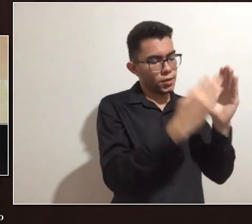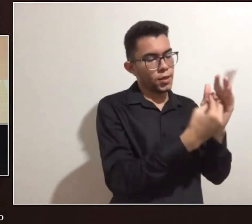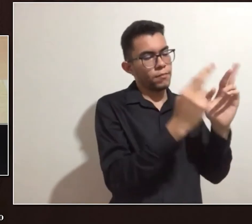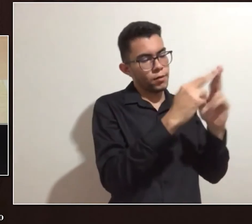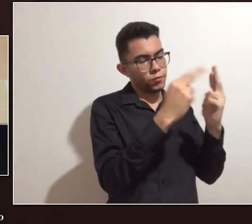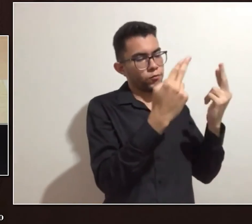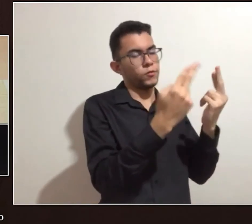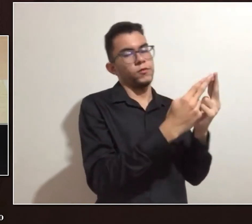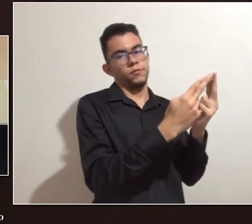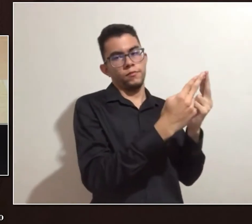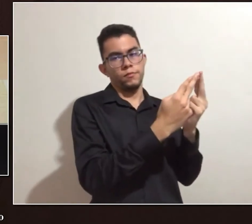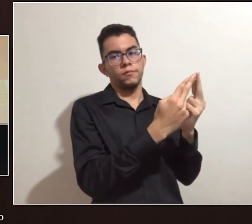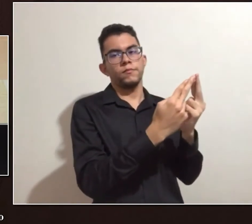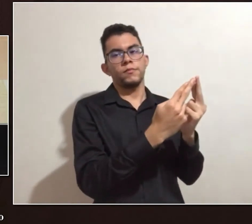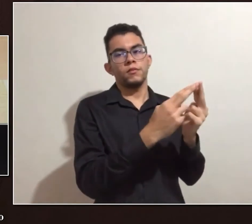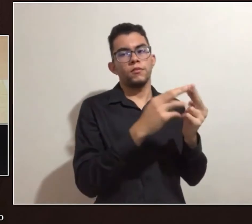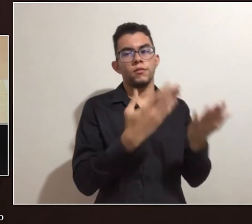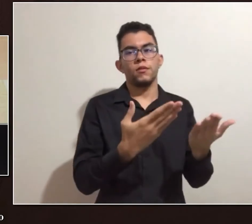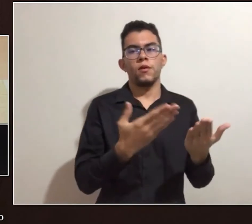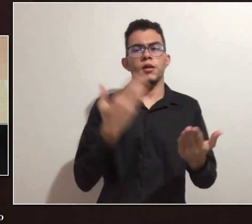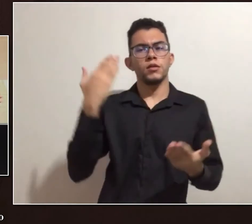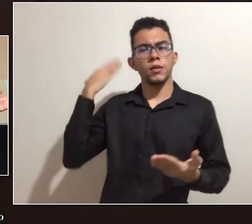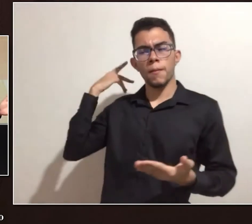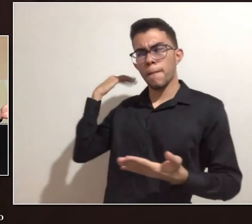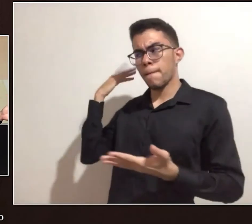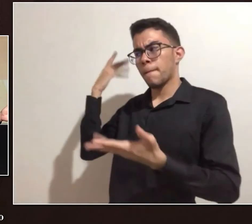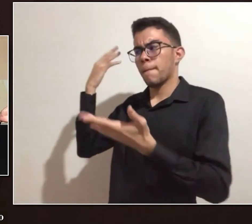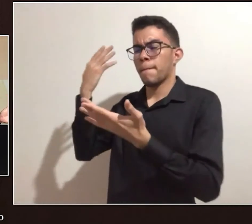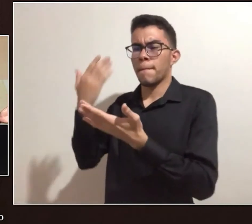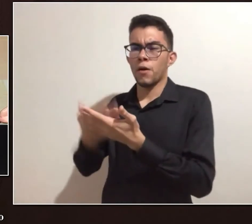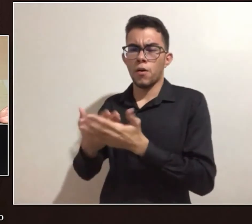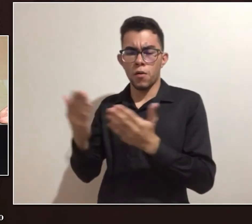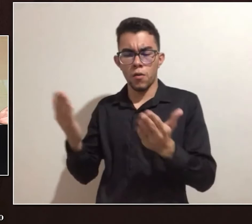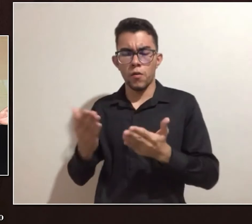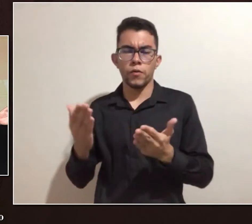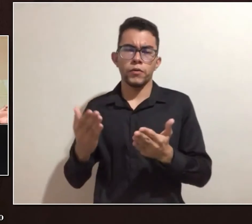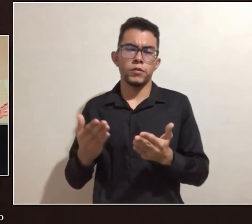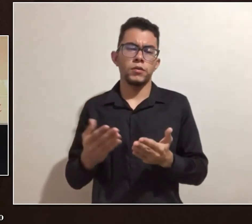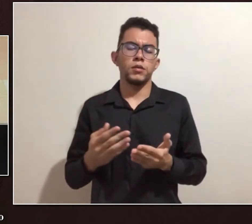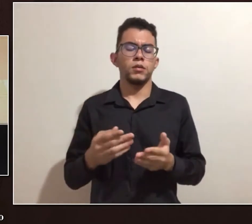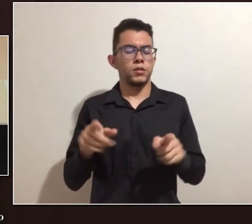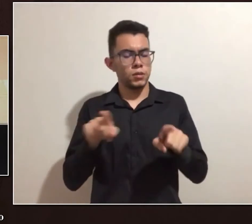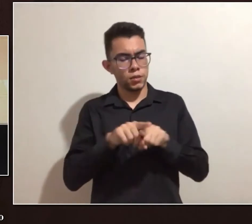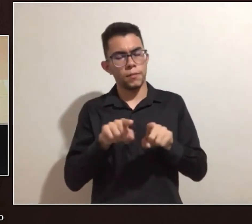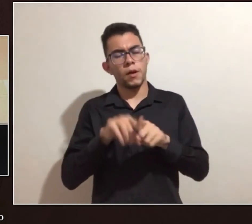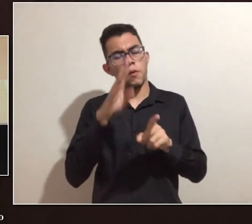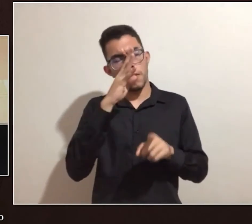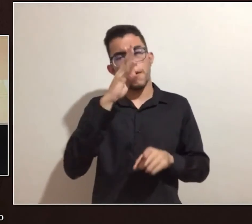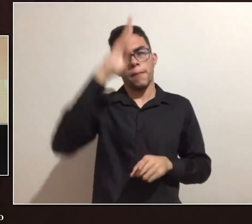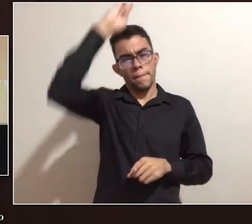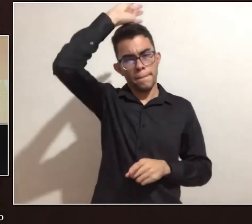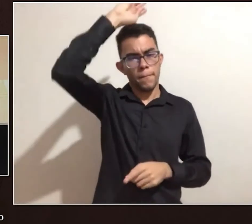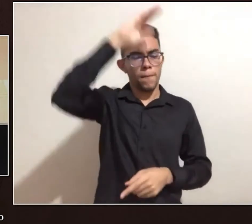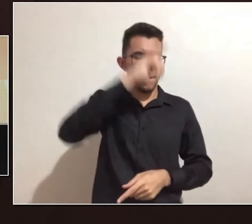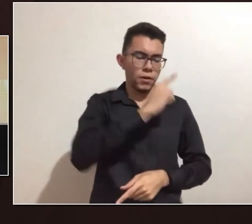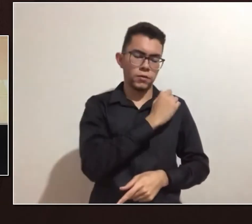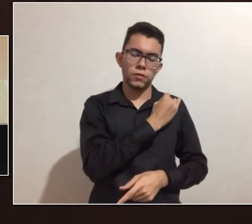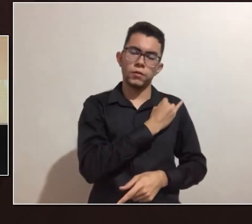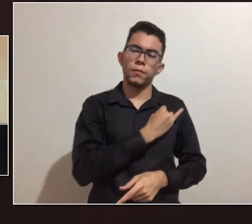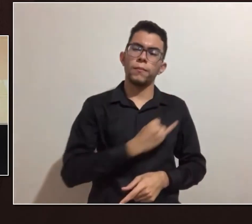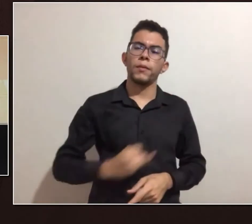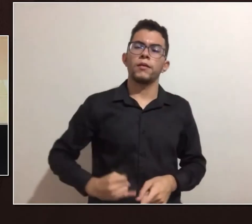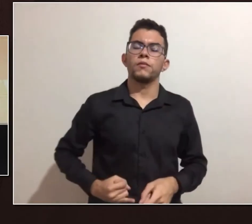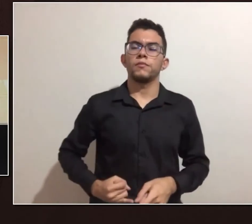primeiros cristãos, e não era diferente no tempo do Império Romano. Né? Então, os cristãos que receberam o Senhor